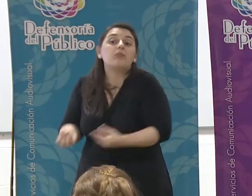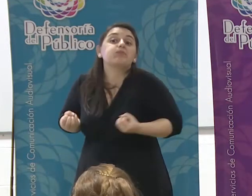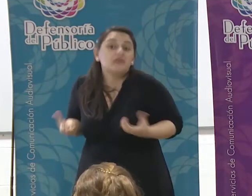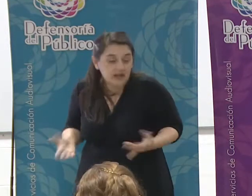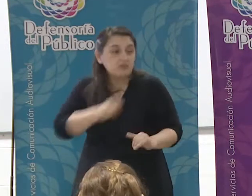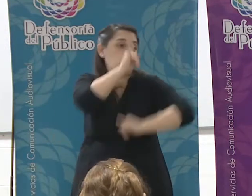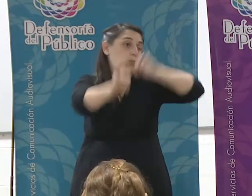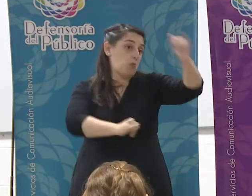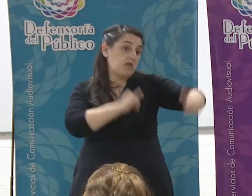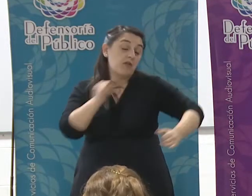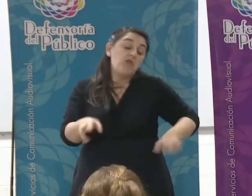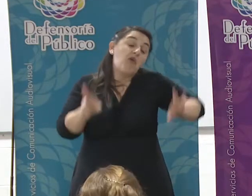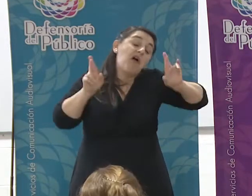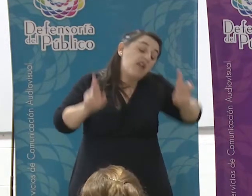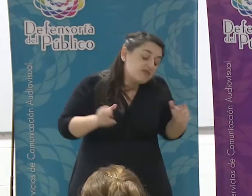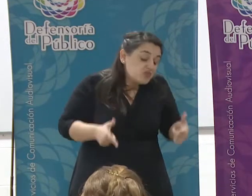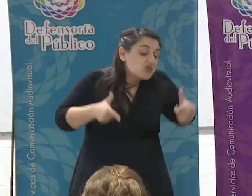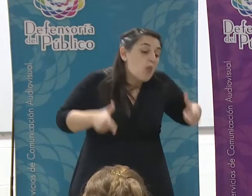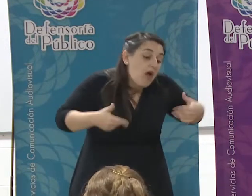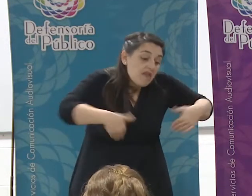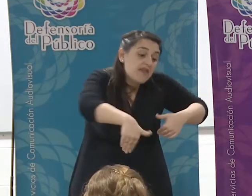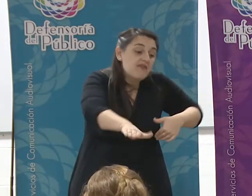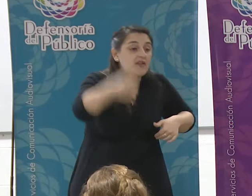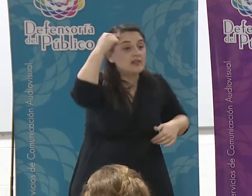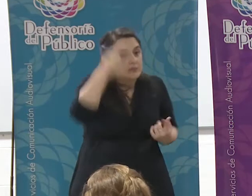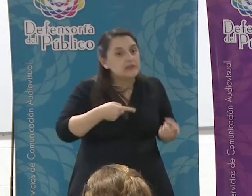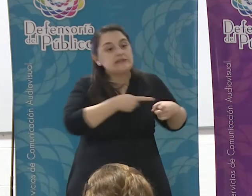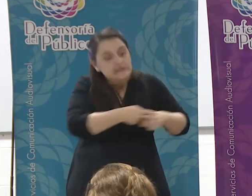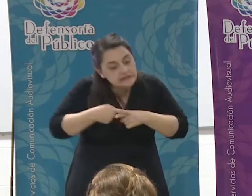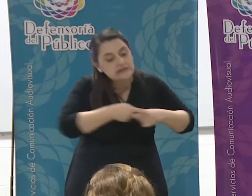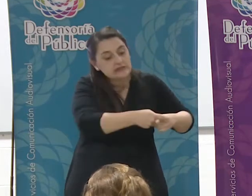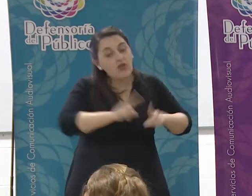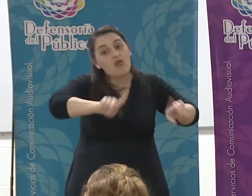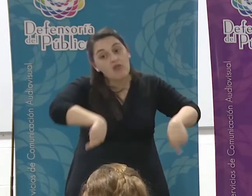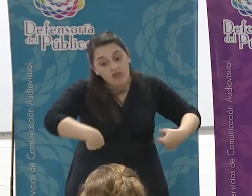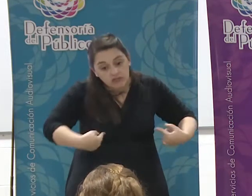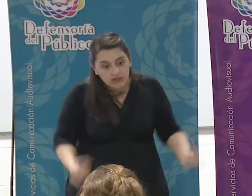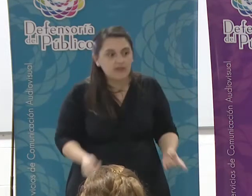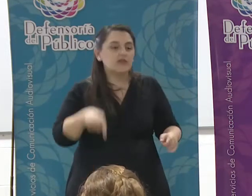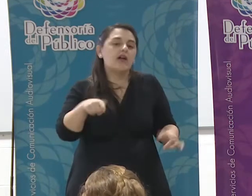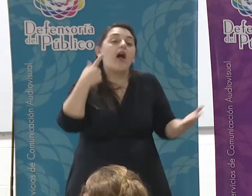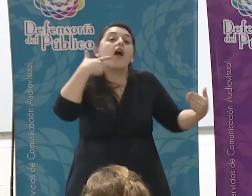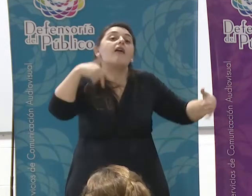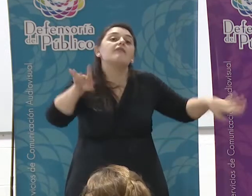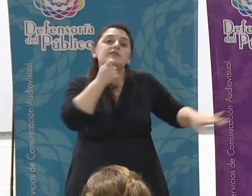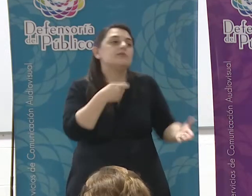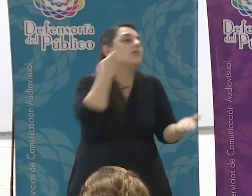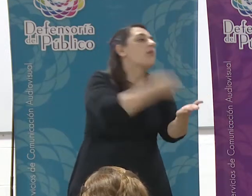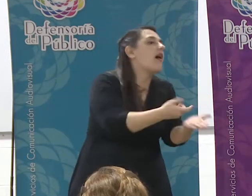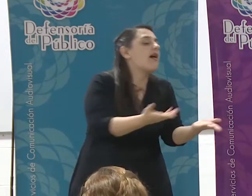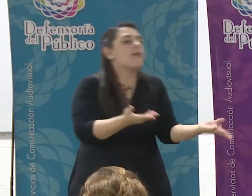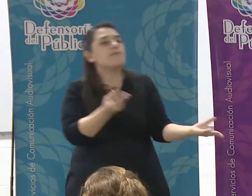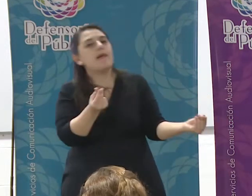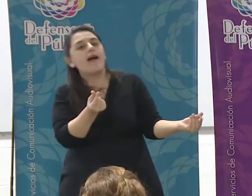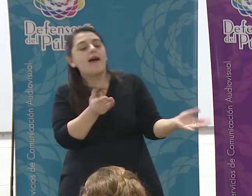tener suerte y entrar en un, digamos, una discusión de una nueva tarifaria y conseguir una cosa que sea,